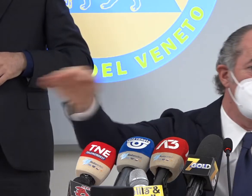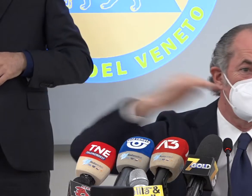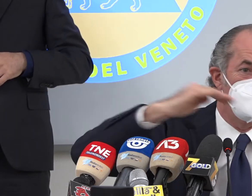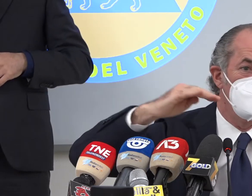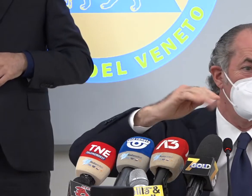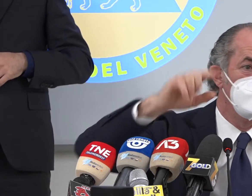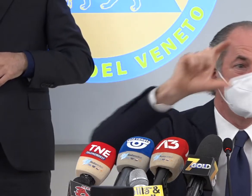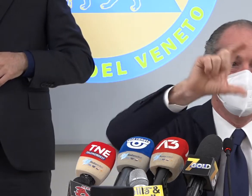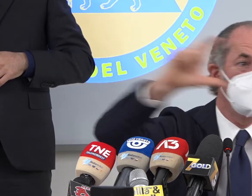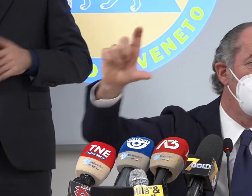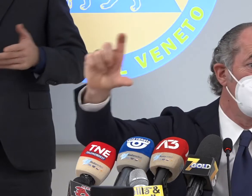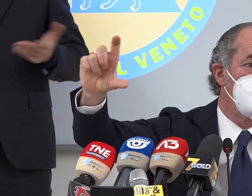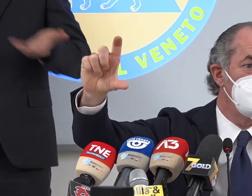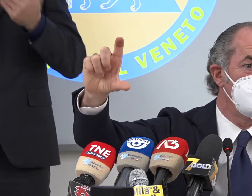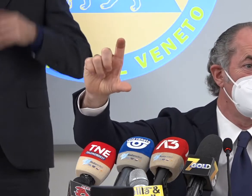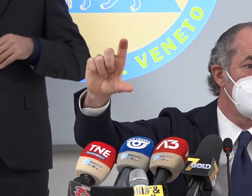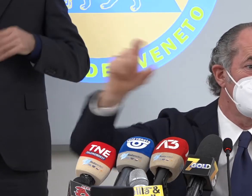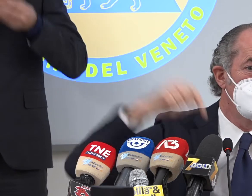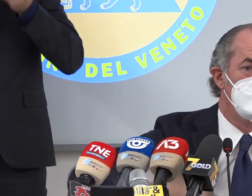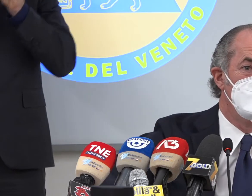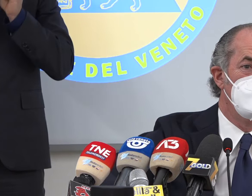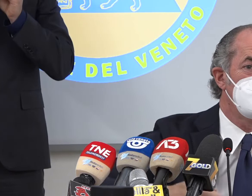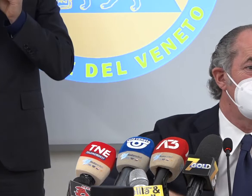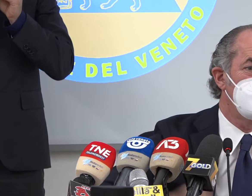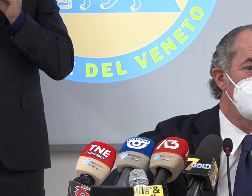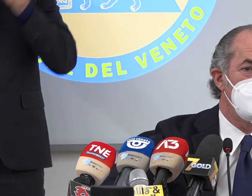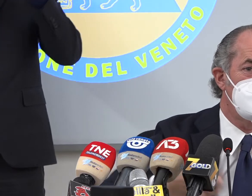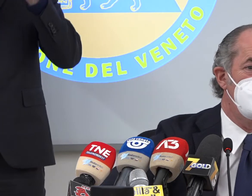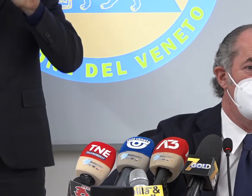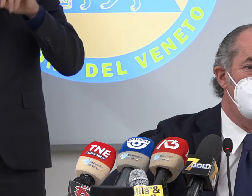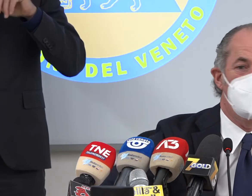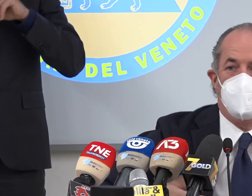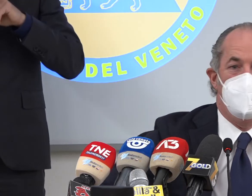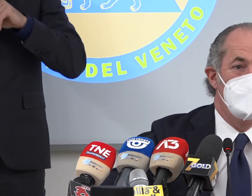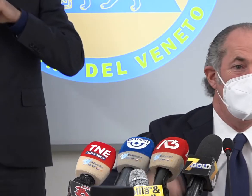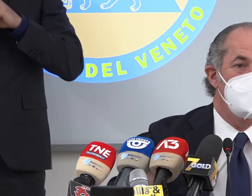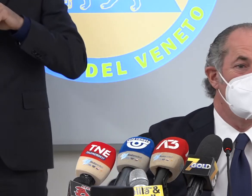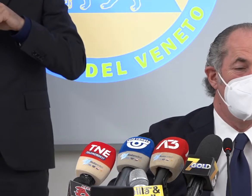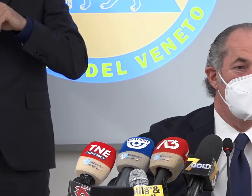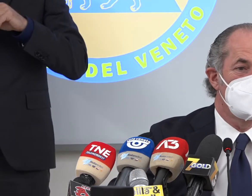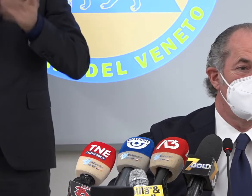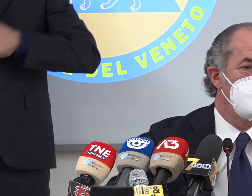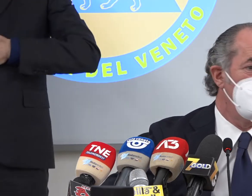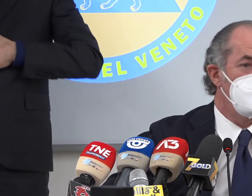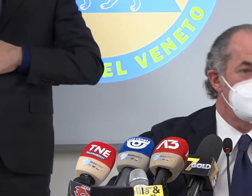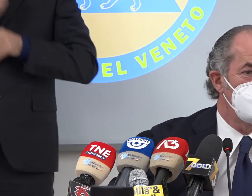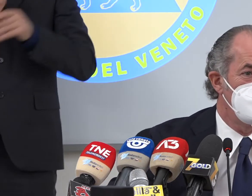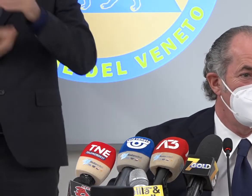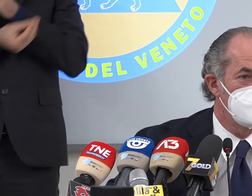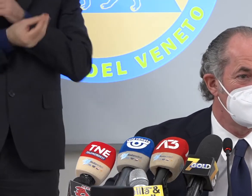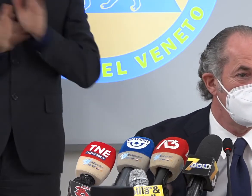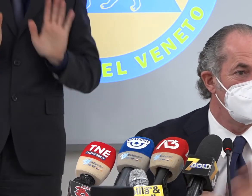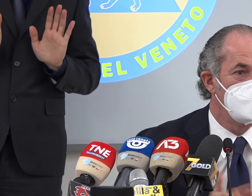li risolve tutti. Se modifico la definizione di caso, un paziente che mi entra, che viene a partorire e ha il tampone positivo ma non ha i